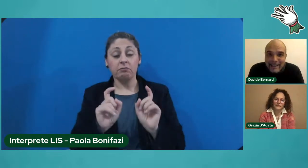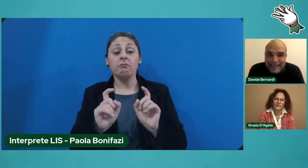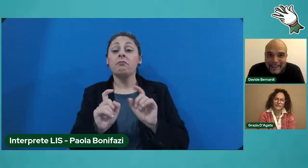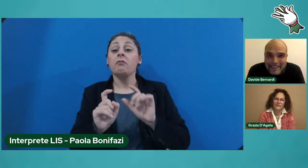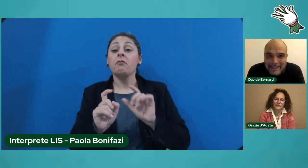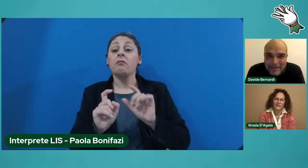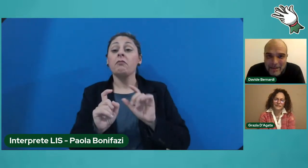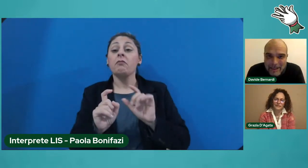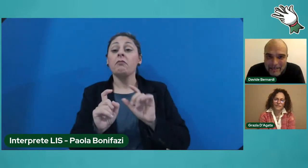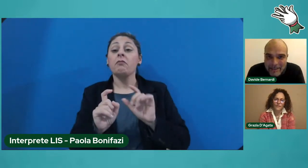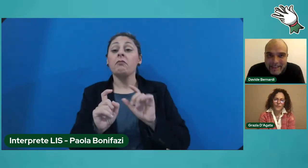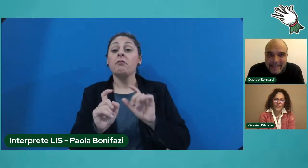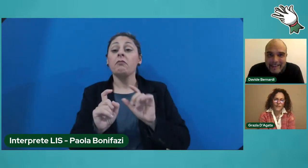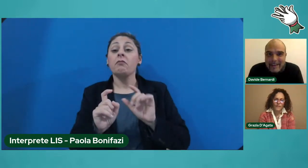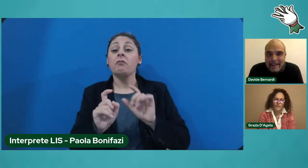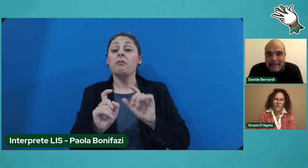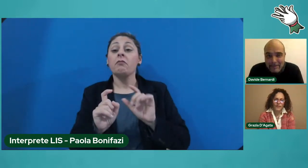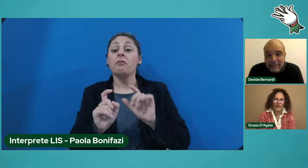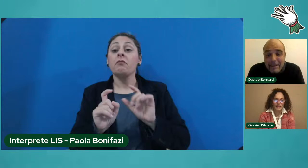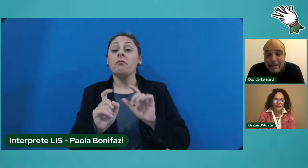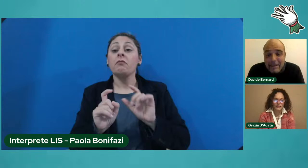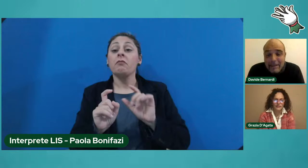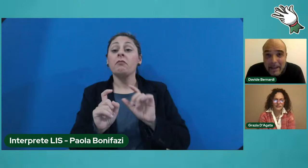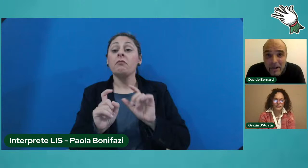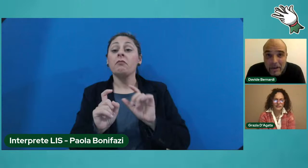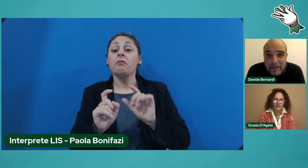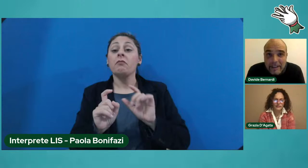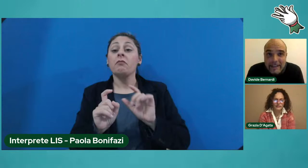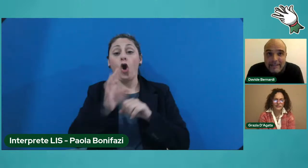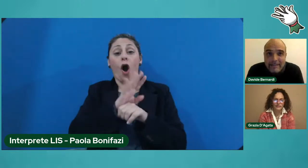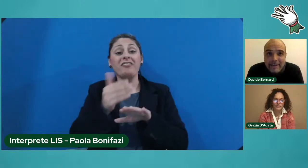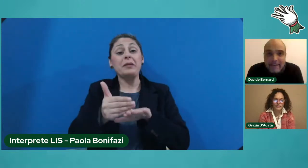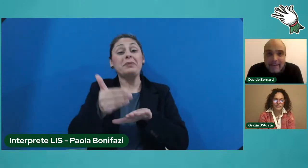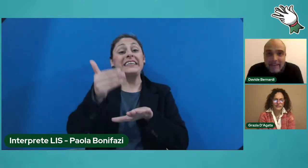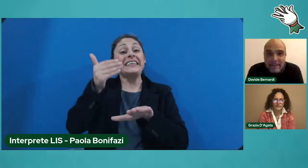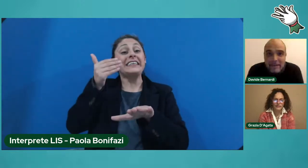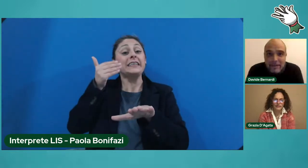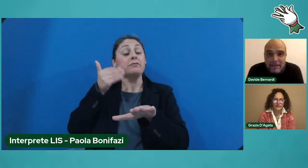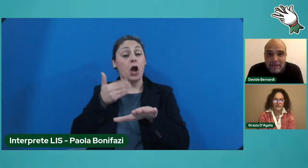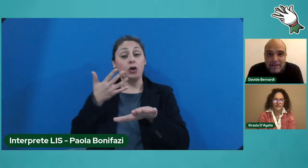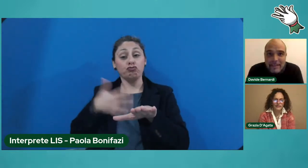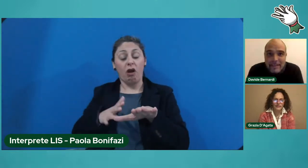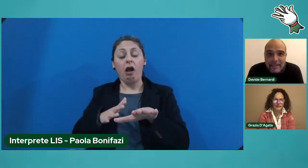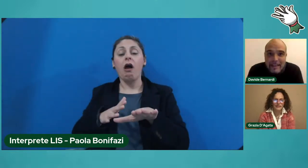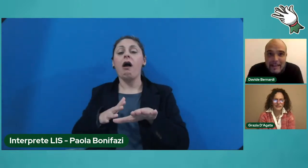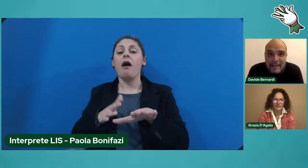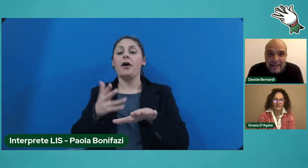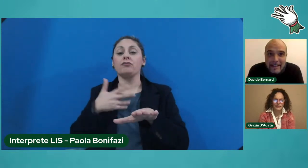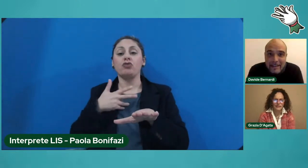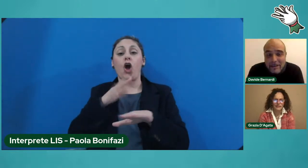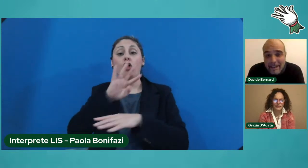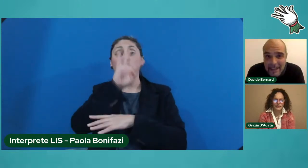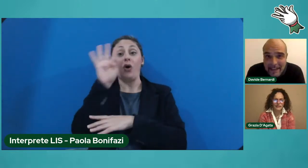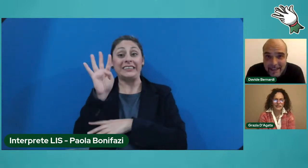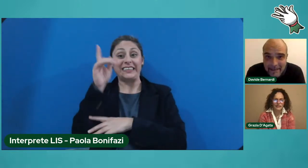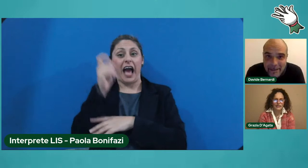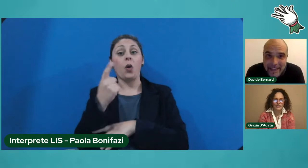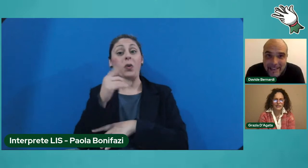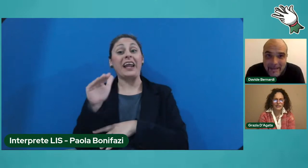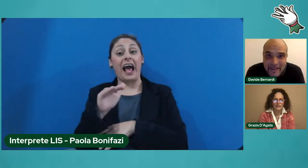altri storicamente fin da prima del Covid venivano sia dalla Toscana, un ragazzo viene dalla Toscana che credo